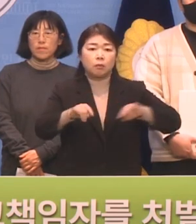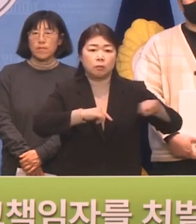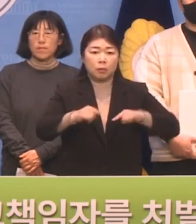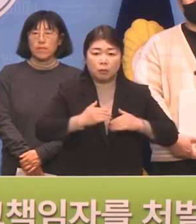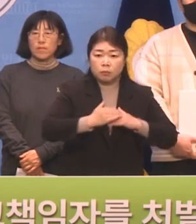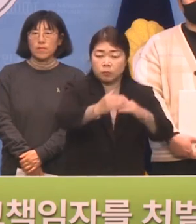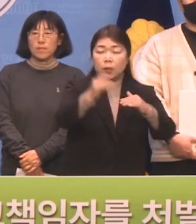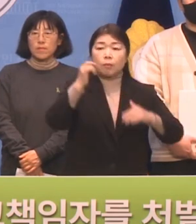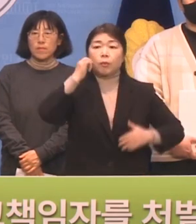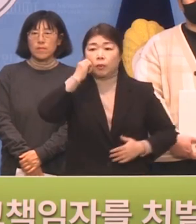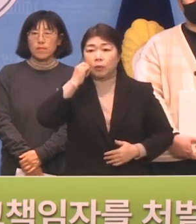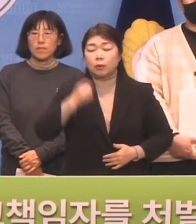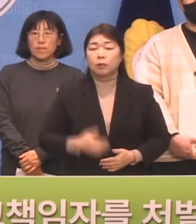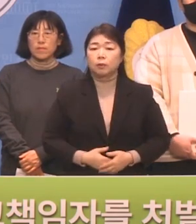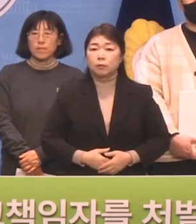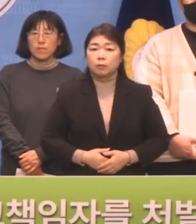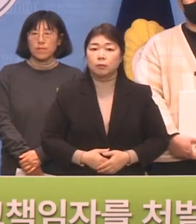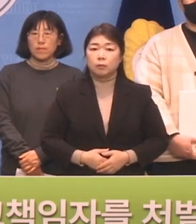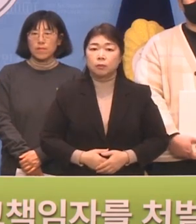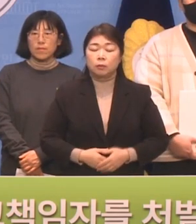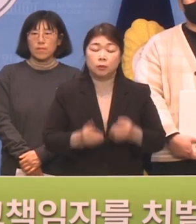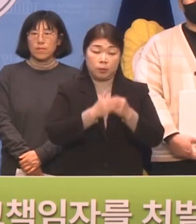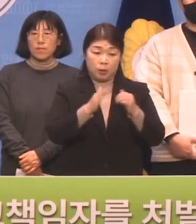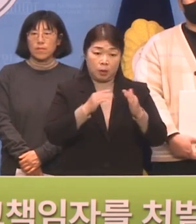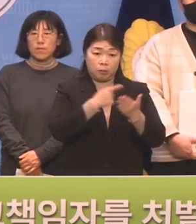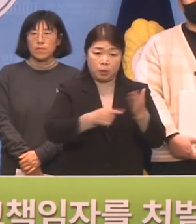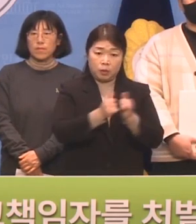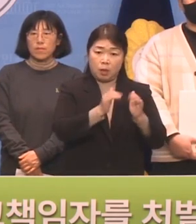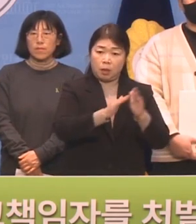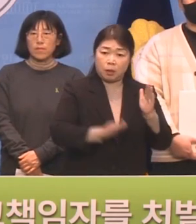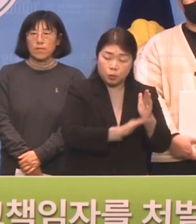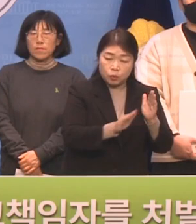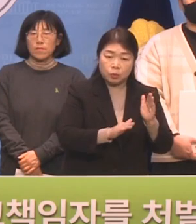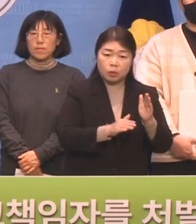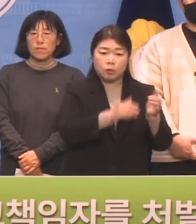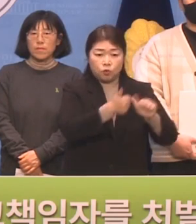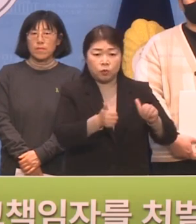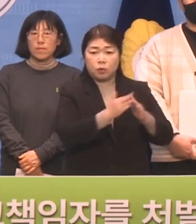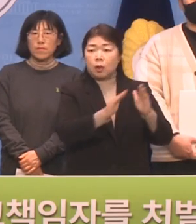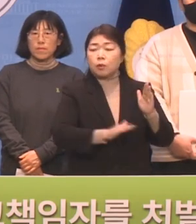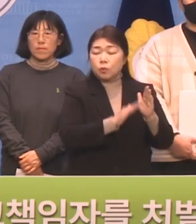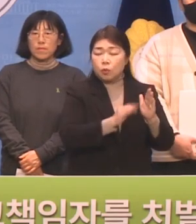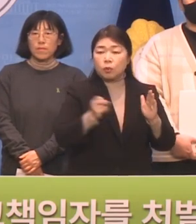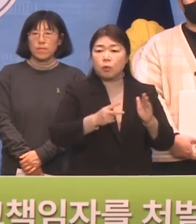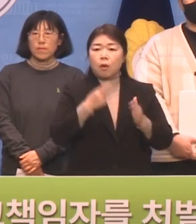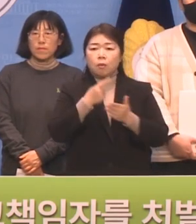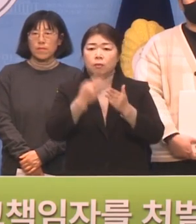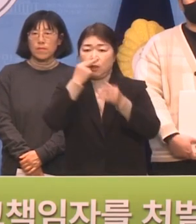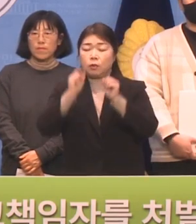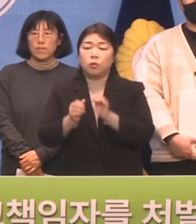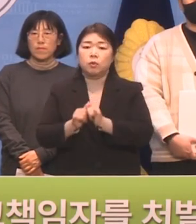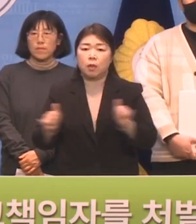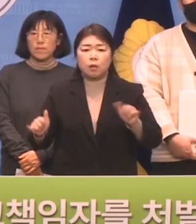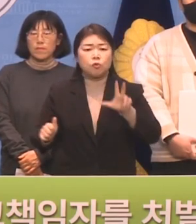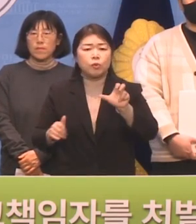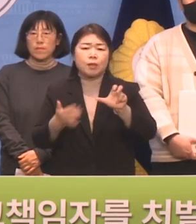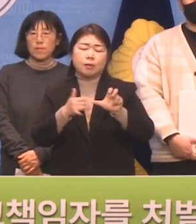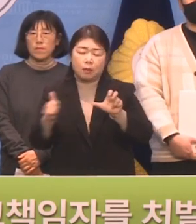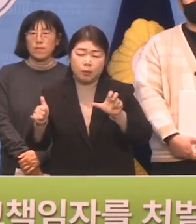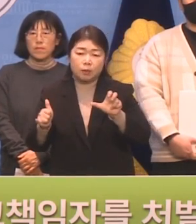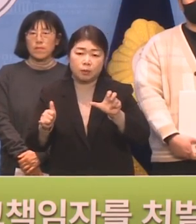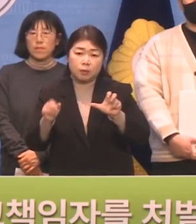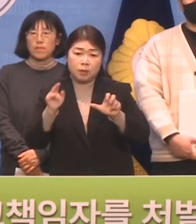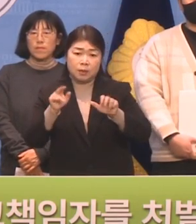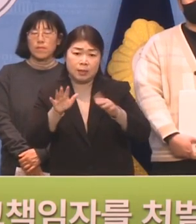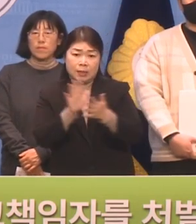유가족들과 그 다음에 생존자 25명의 이 엄청난